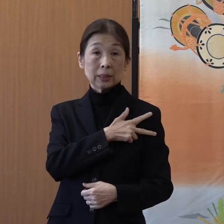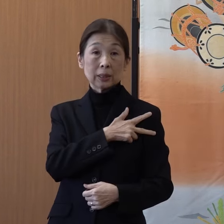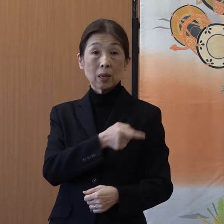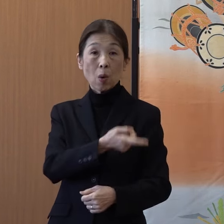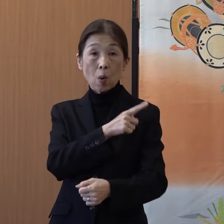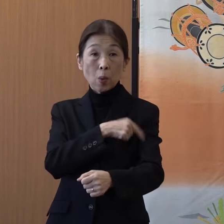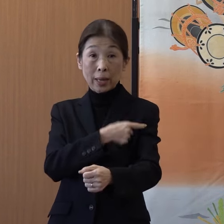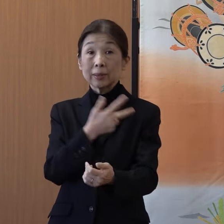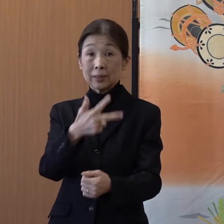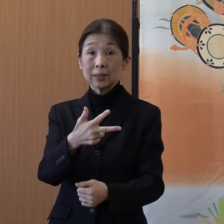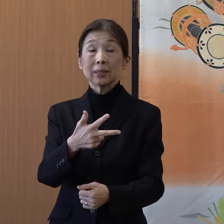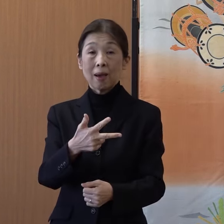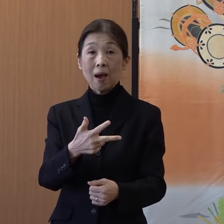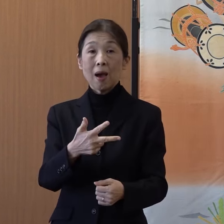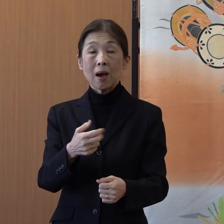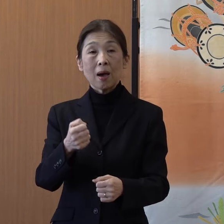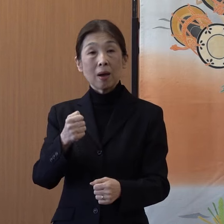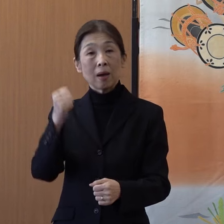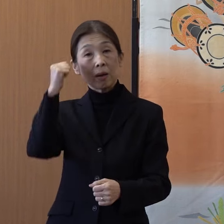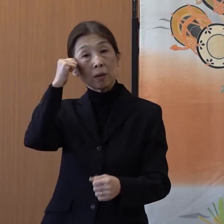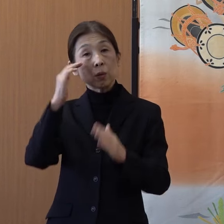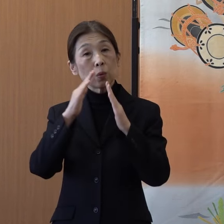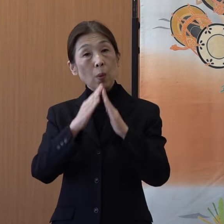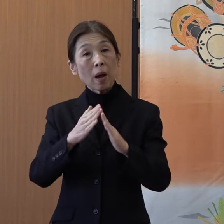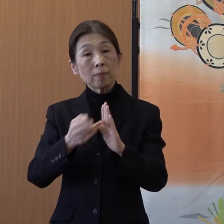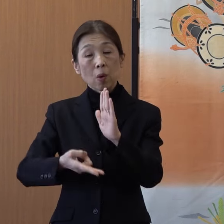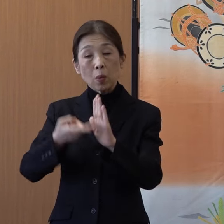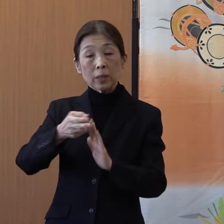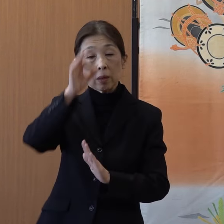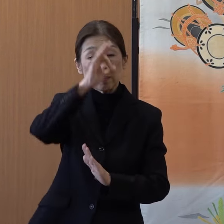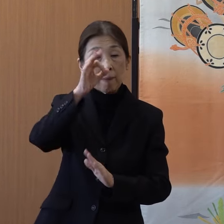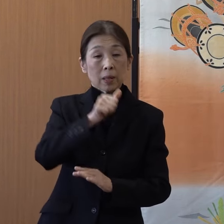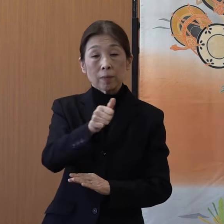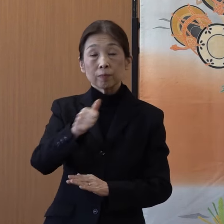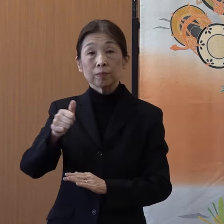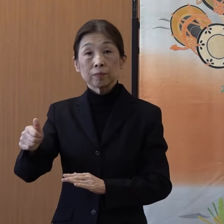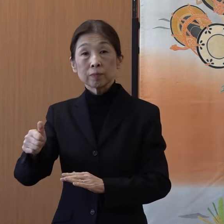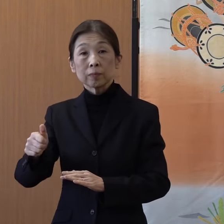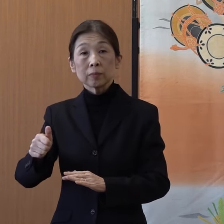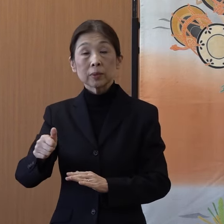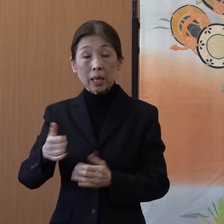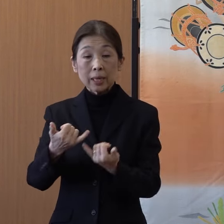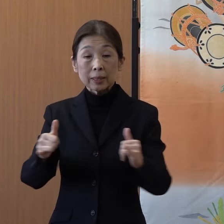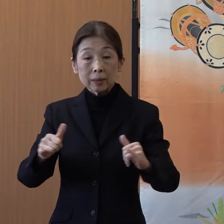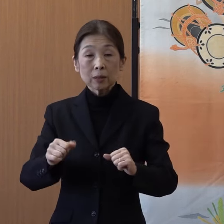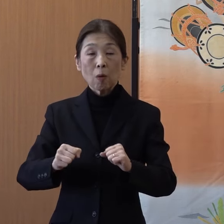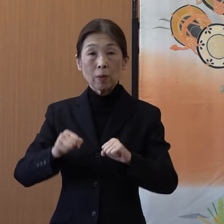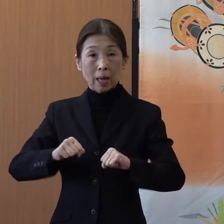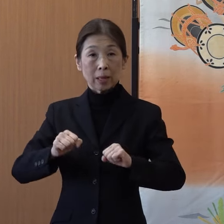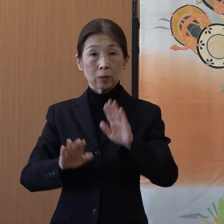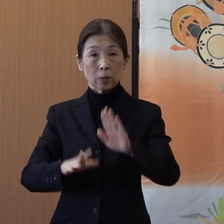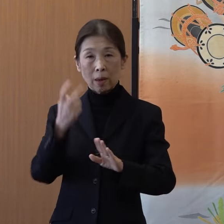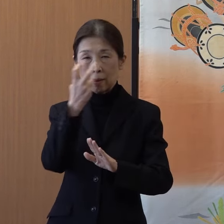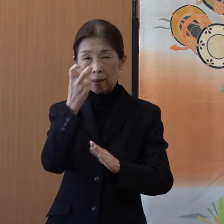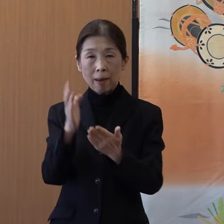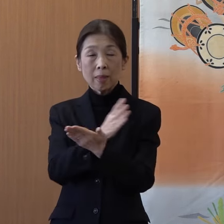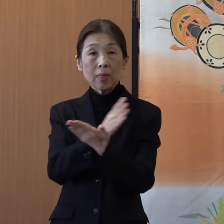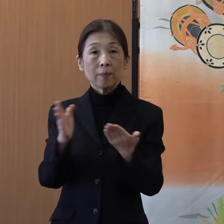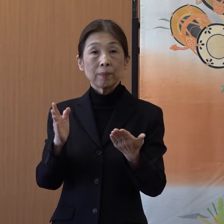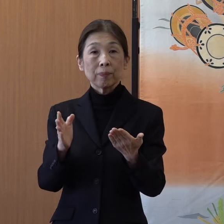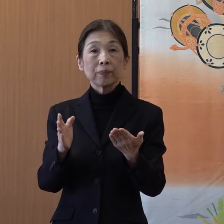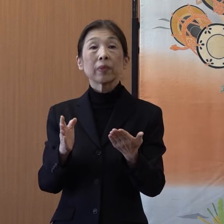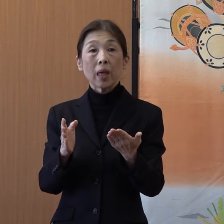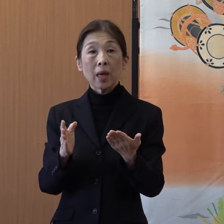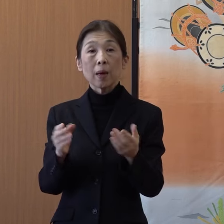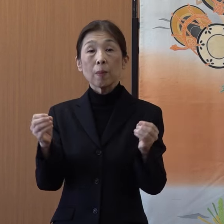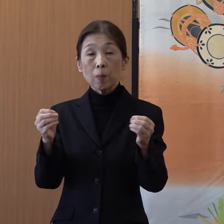各旅館ホテルを巡回しその健康状況を把握するということを行いました。一方で、ほぼ同時